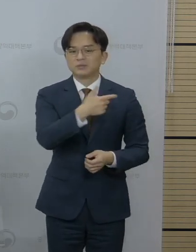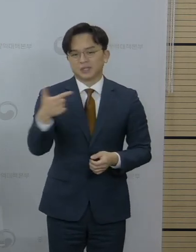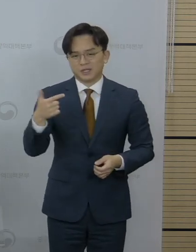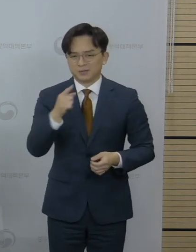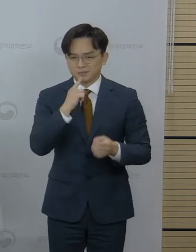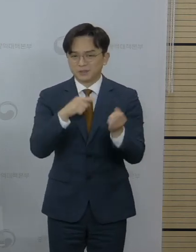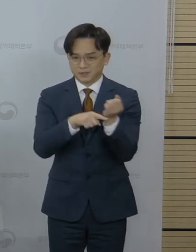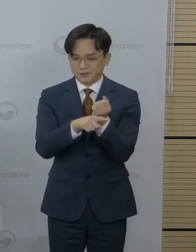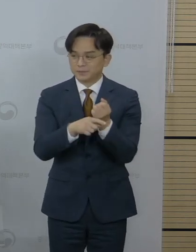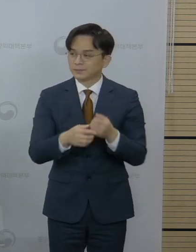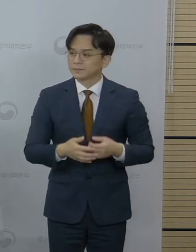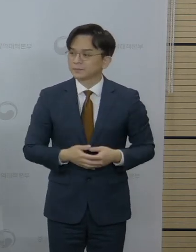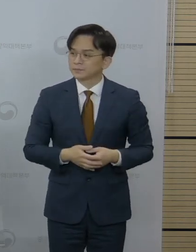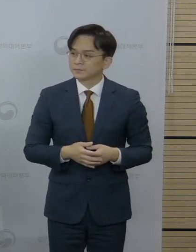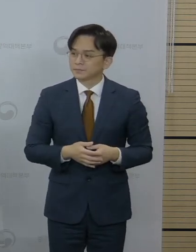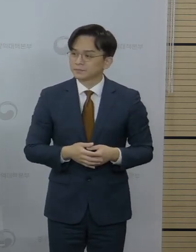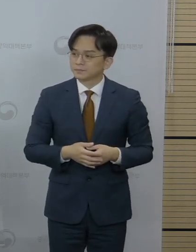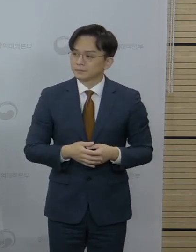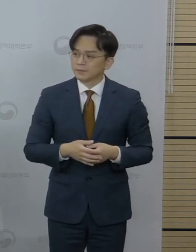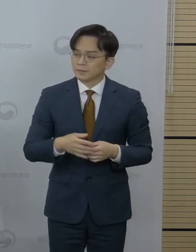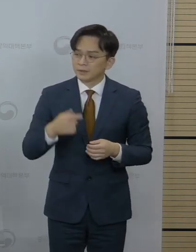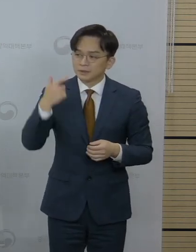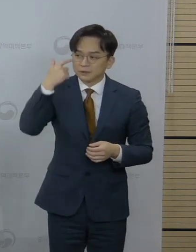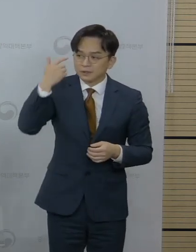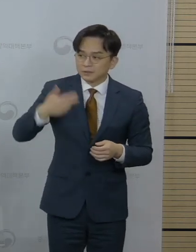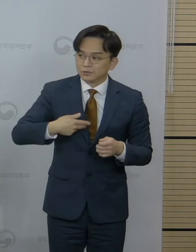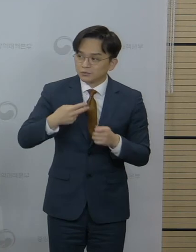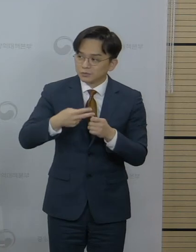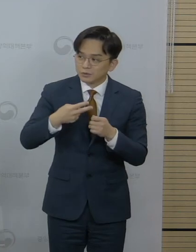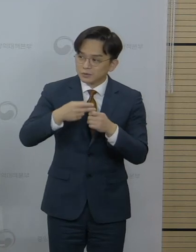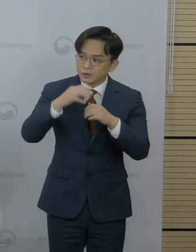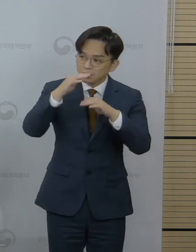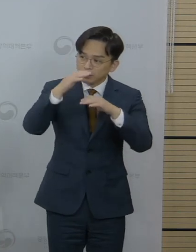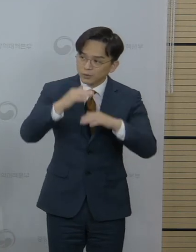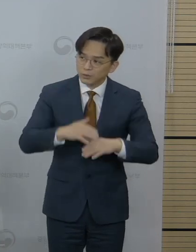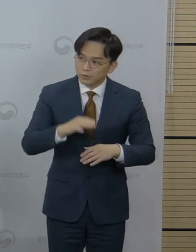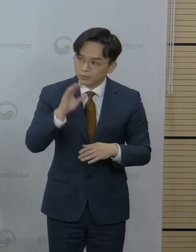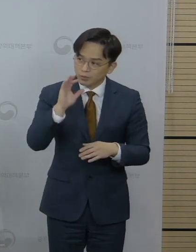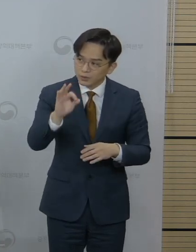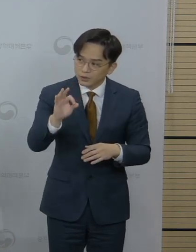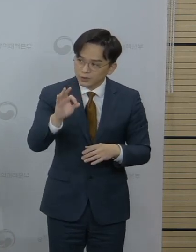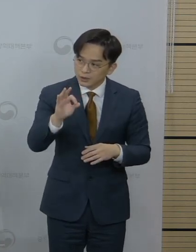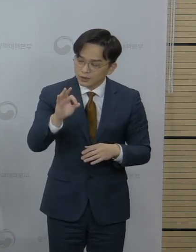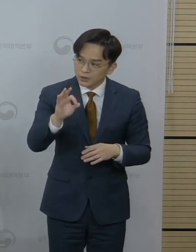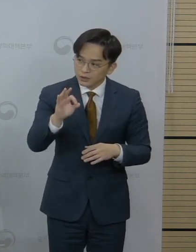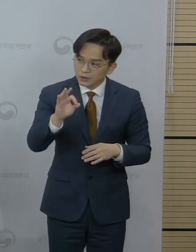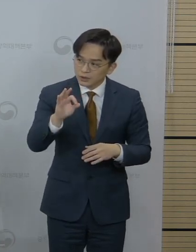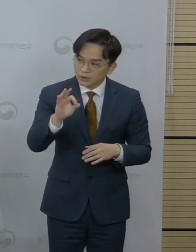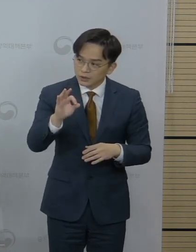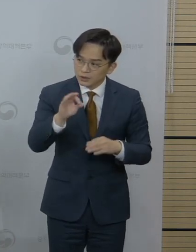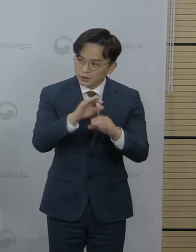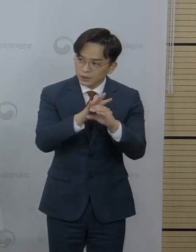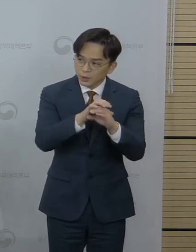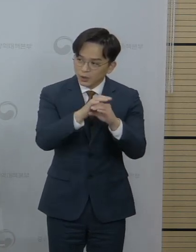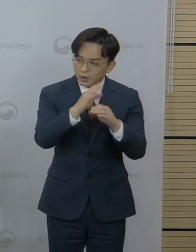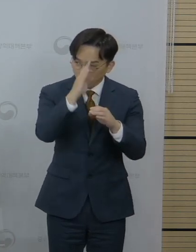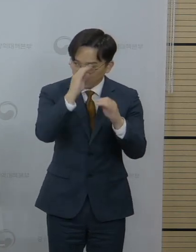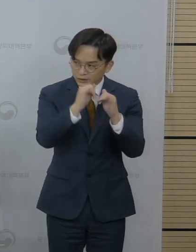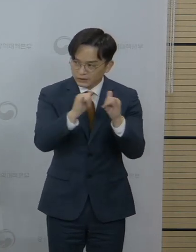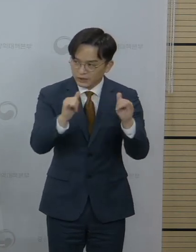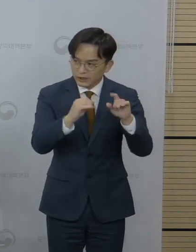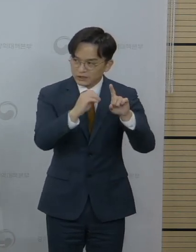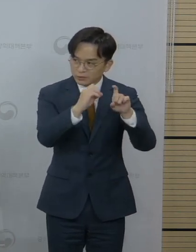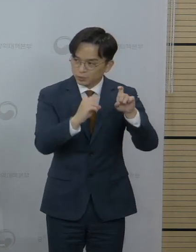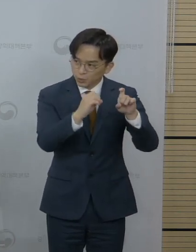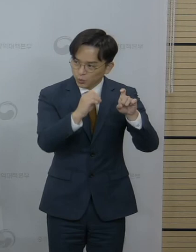질문하신 부분과 관련해서는 제가 지금 정확한 그 통계나 질문하신 부분에 대해서는 아직은 확인을 하지는